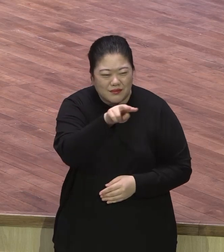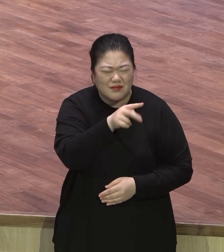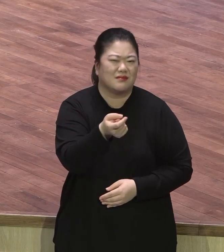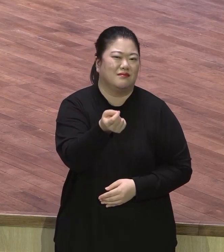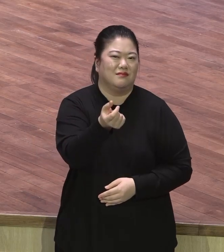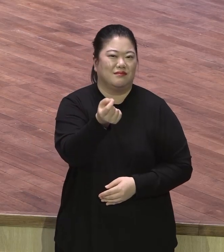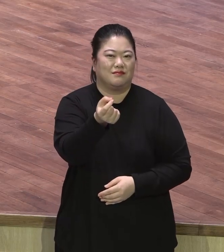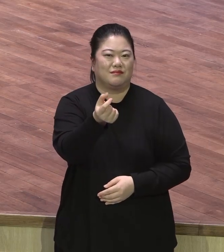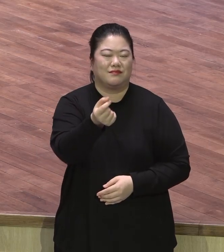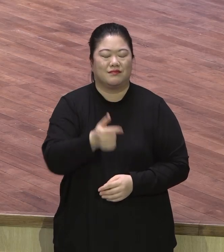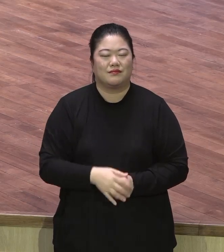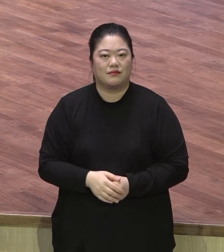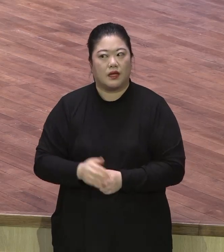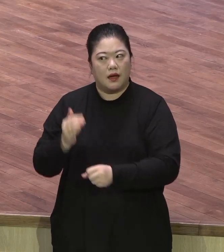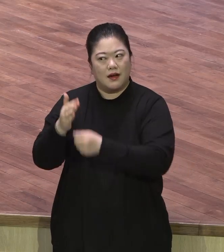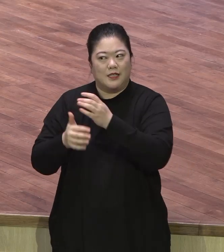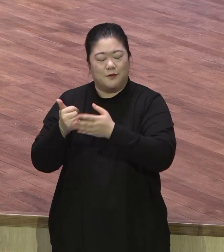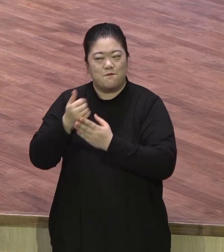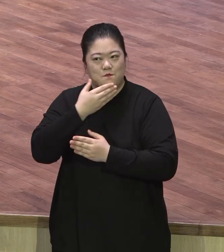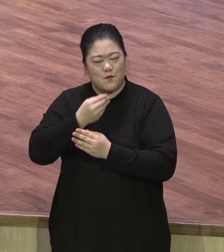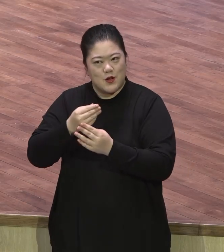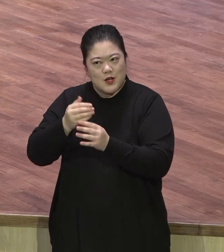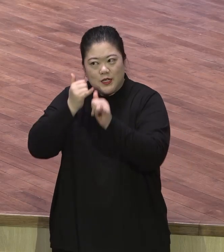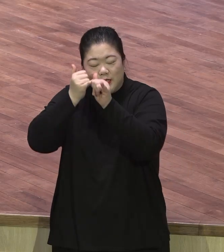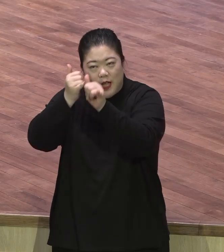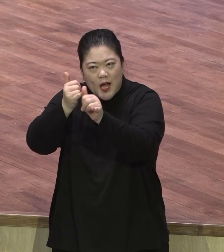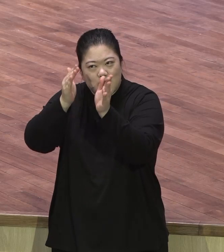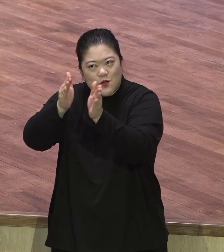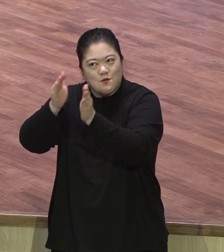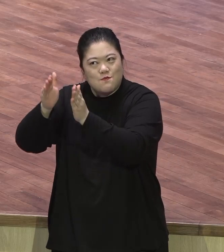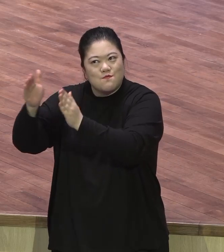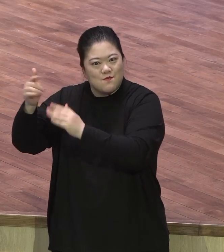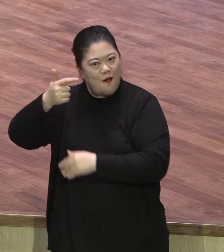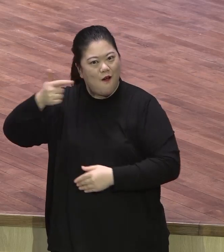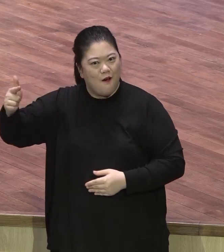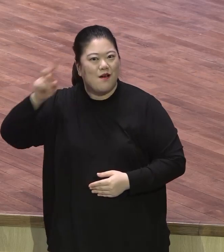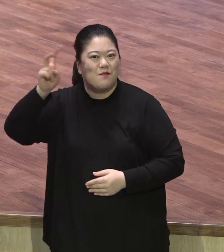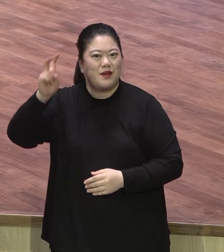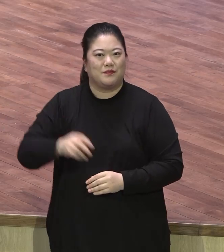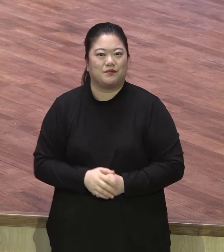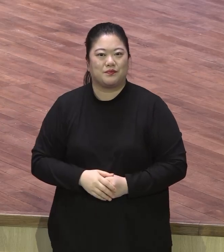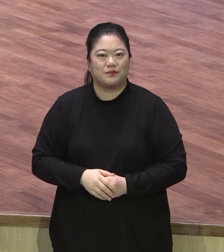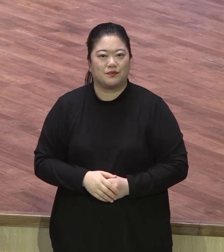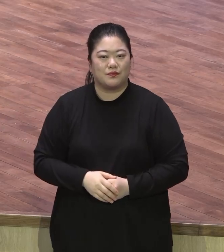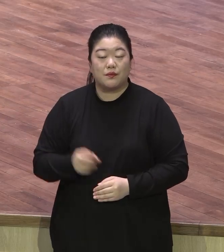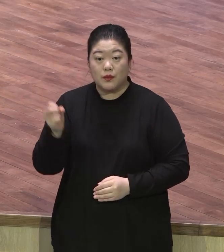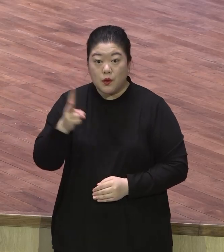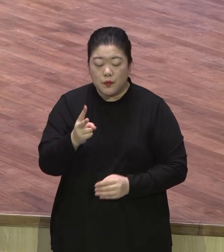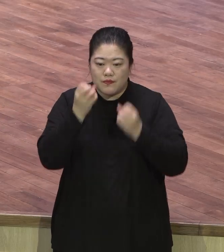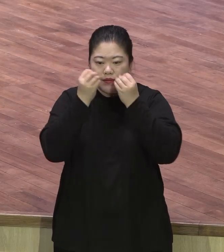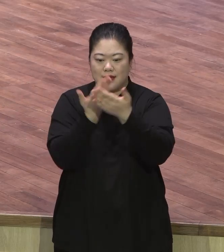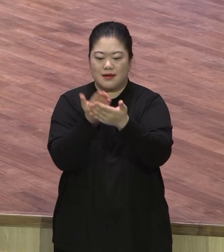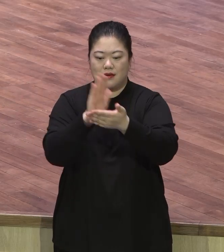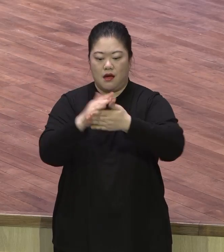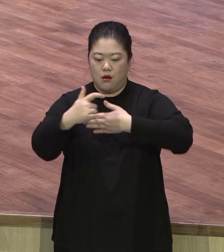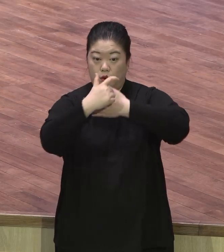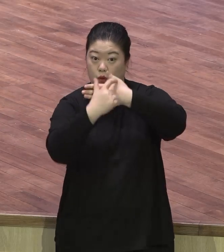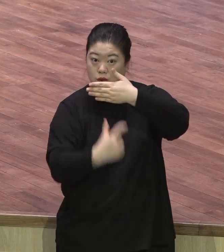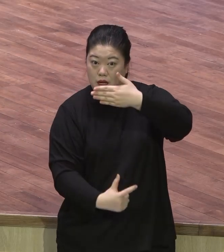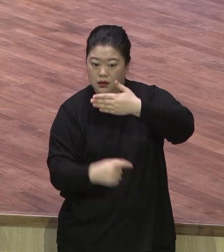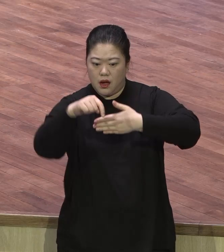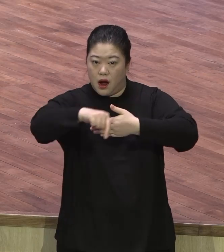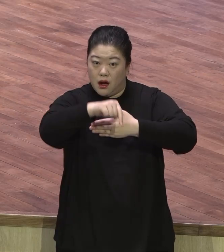하나님의 기뻐 축복하실 거예요 우리 교육과단 안에서도 개교회로서 직접 가서 선교사 파송한 데